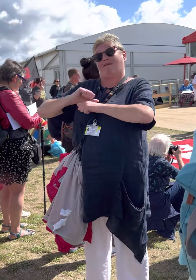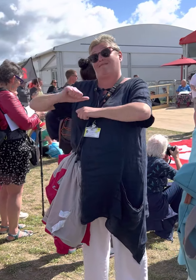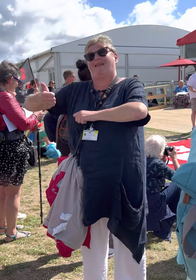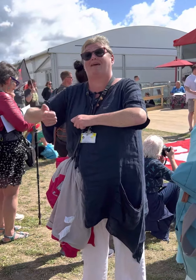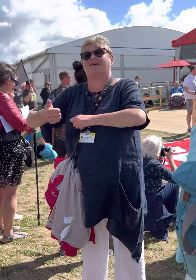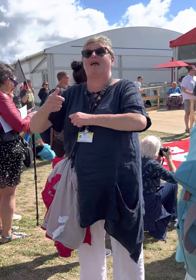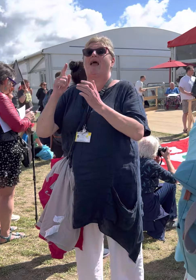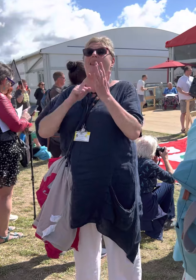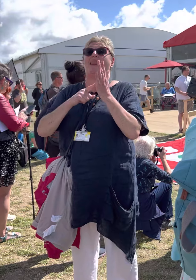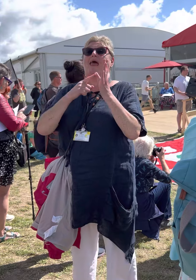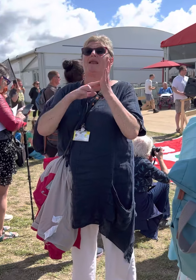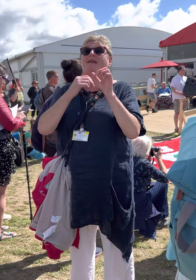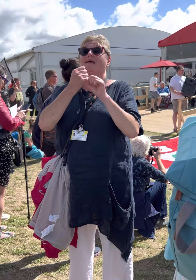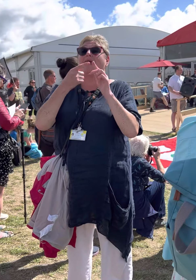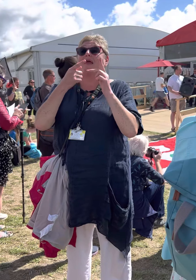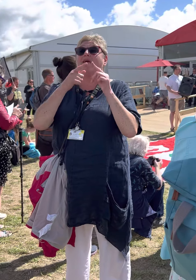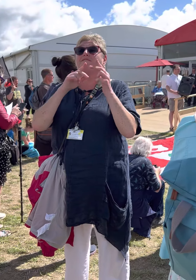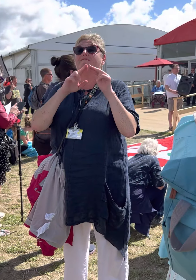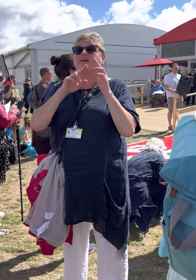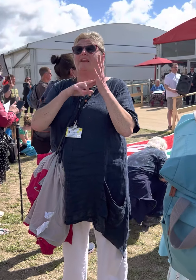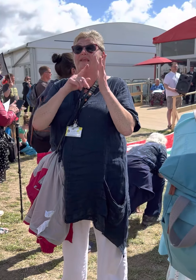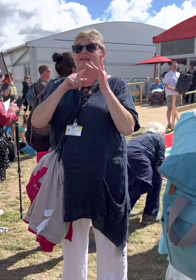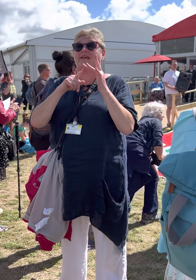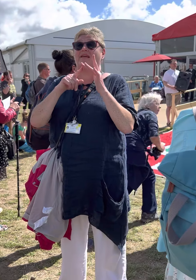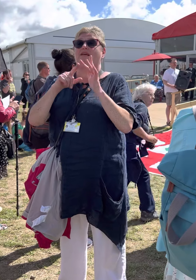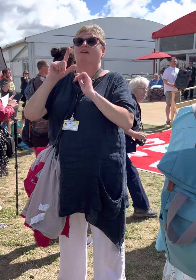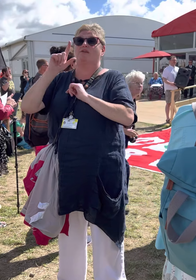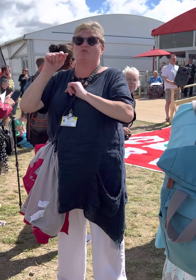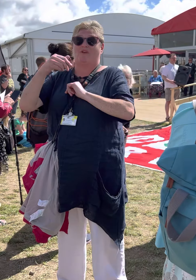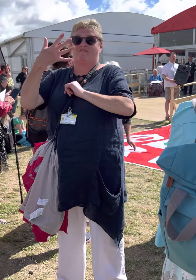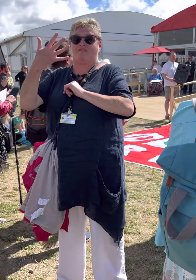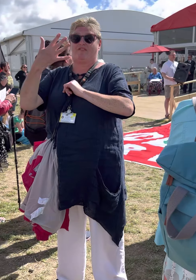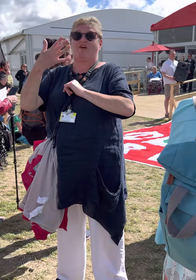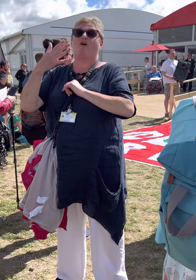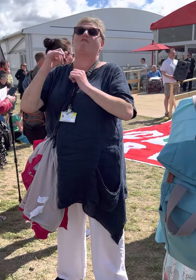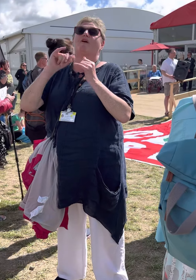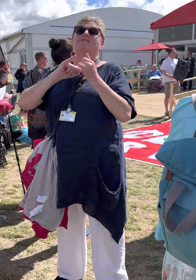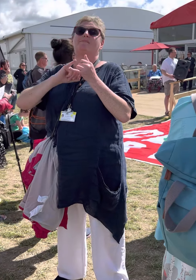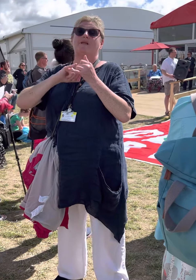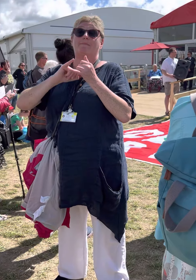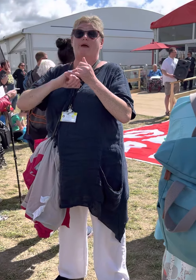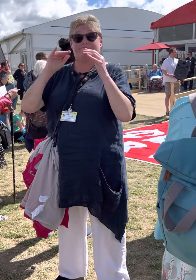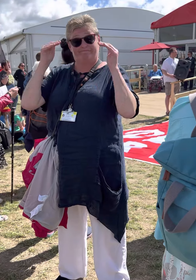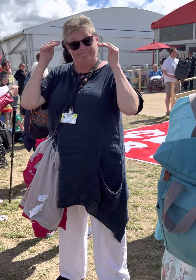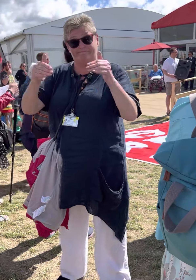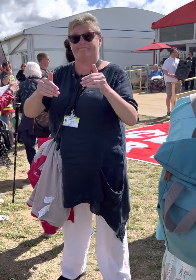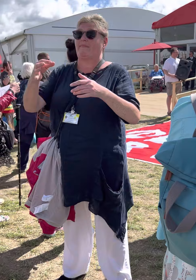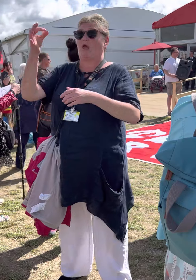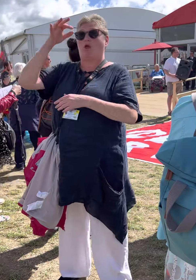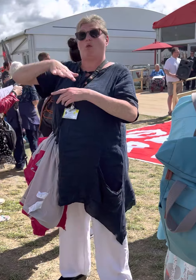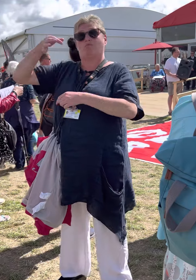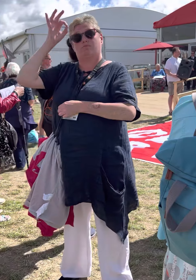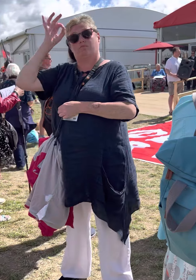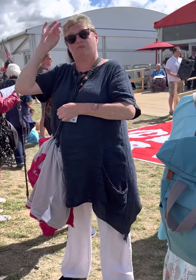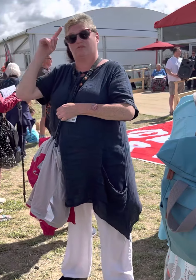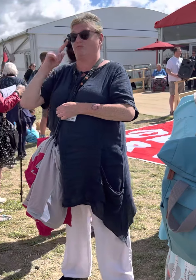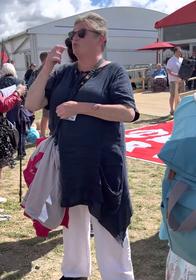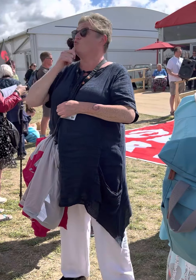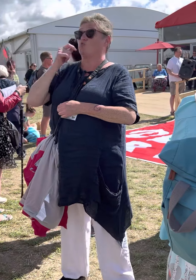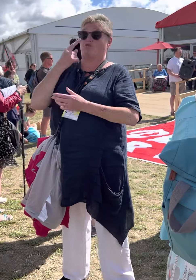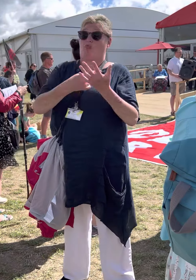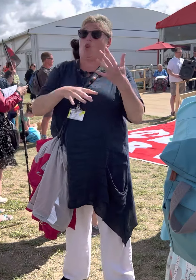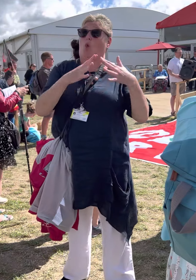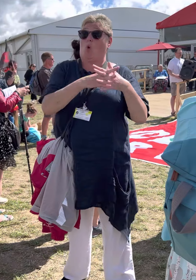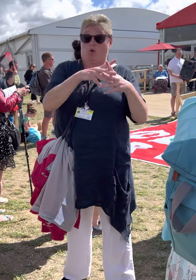yn Llangefni ar yr ail o 15 o Fedi, a fydd hynny yn canolbwyntio ar galw ar gynghorau i wneud y defnydd llawn